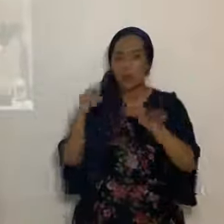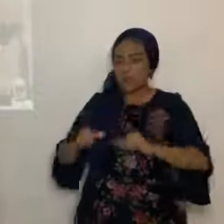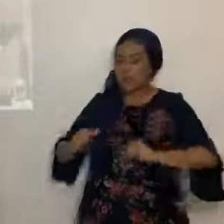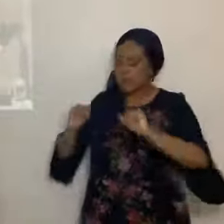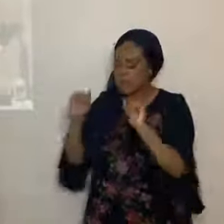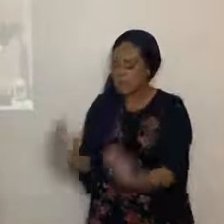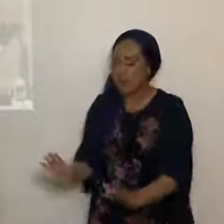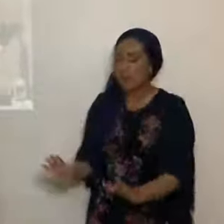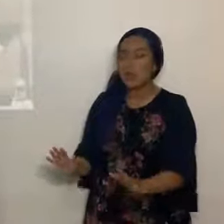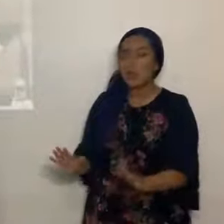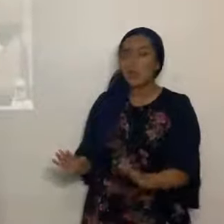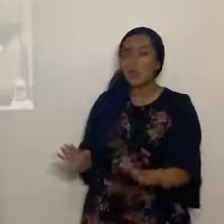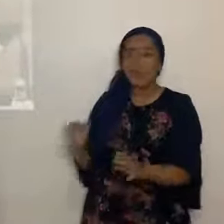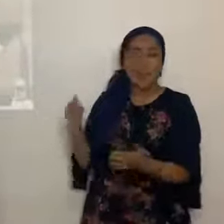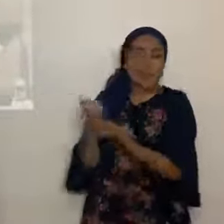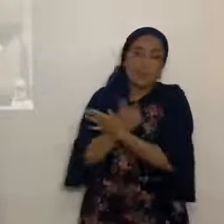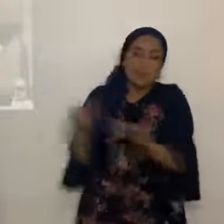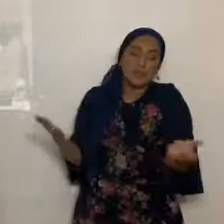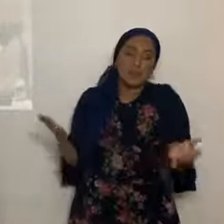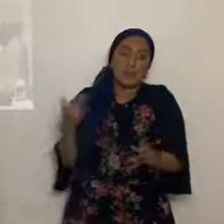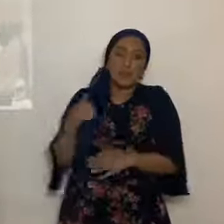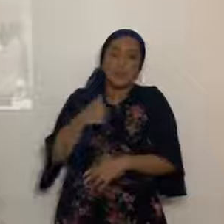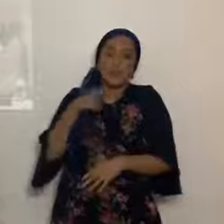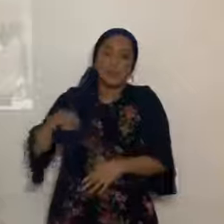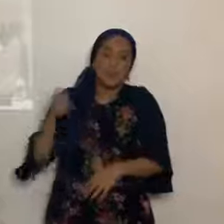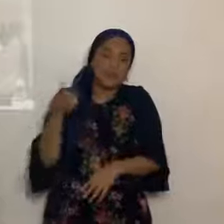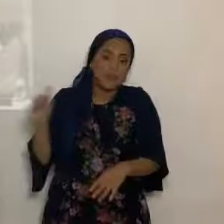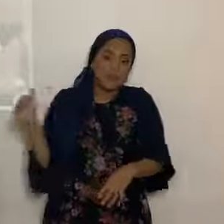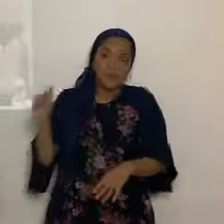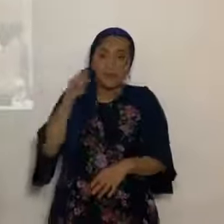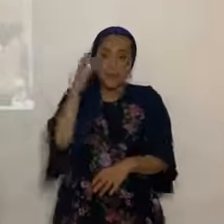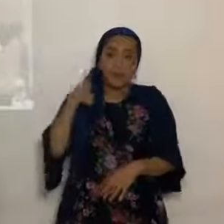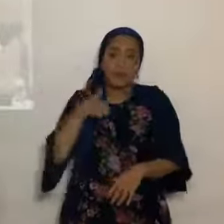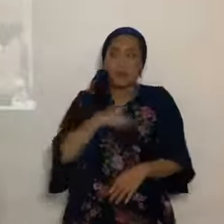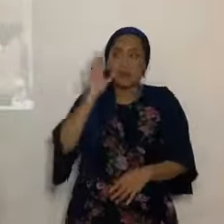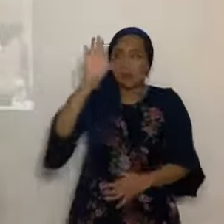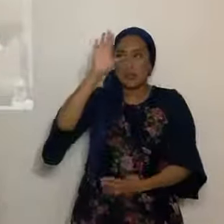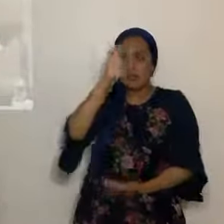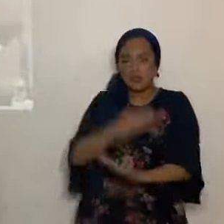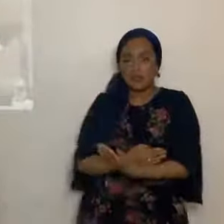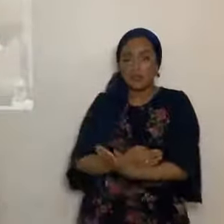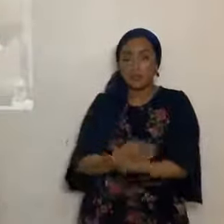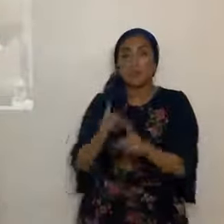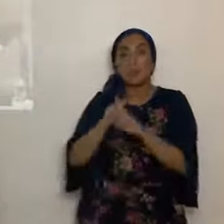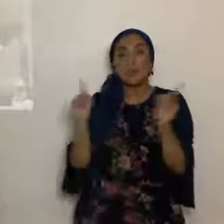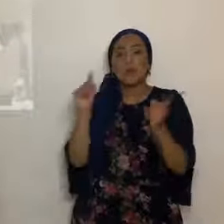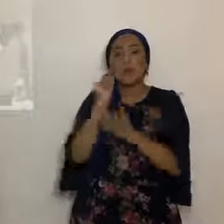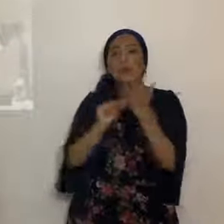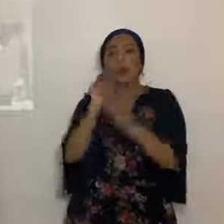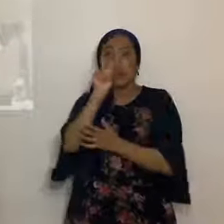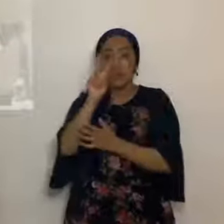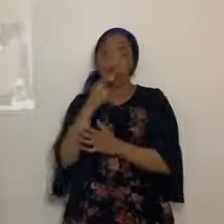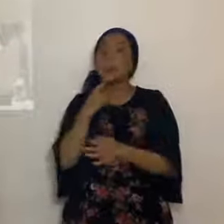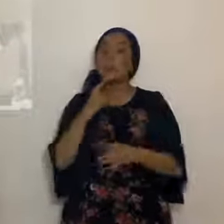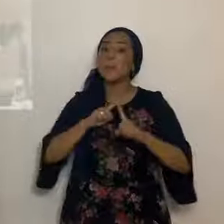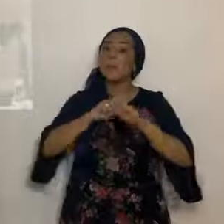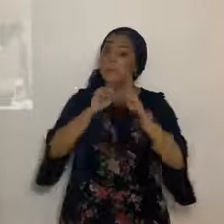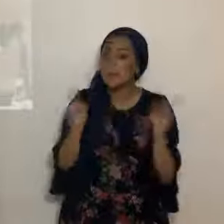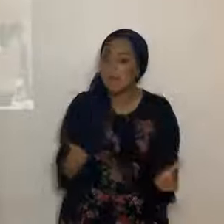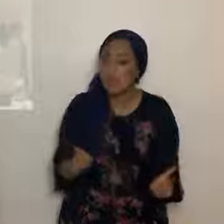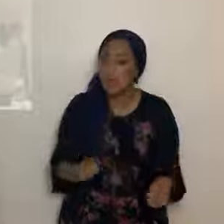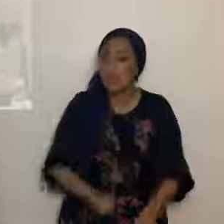bendecir, a hacer todo lo que necesitamos porque somos sus hijos. Pero el verso 2 dice, pero